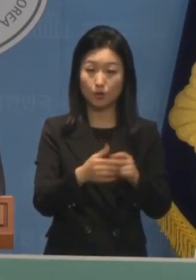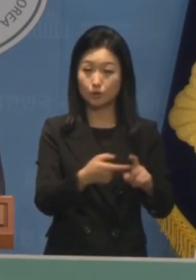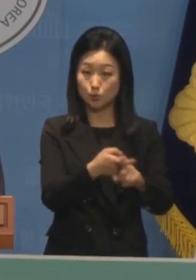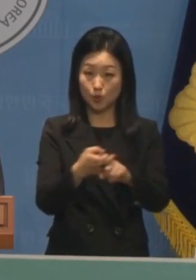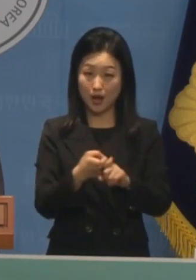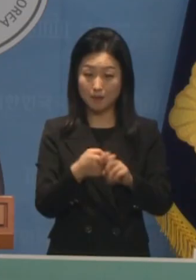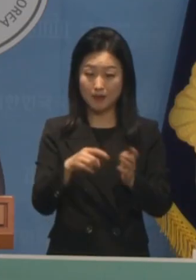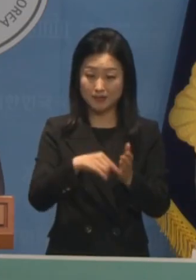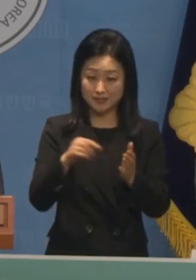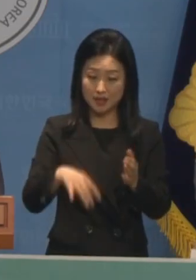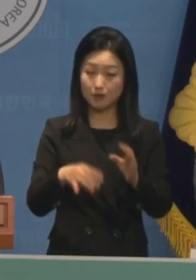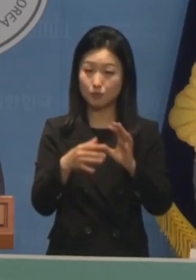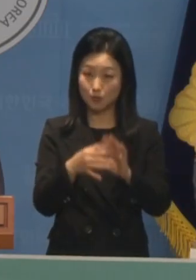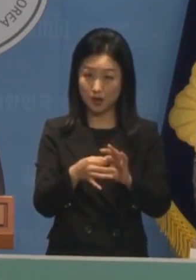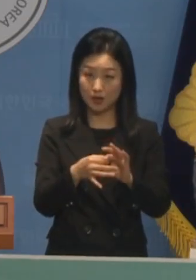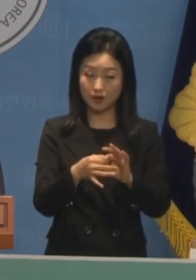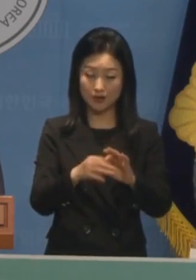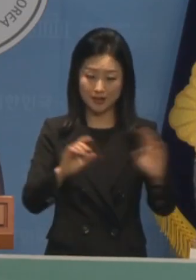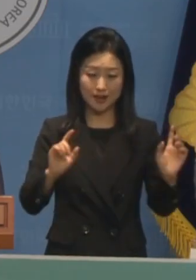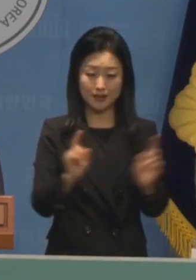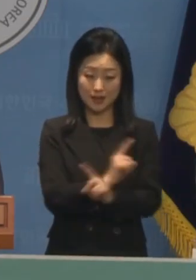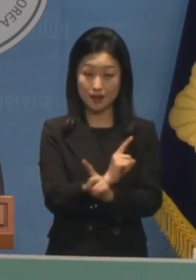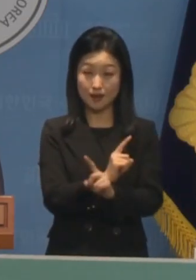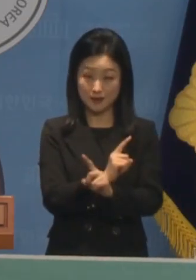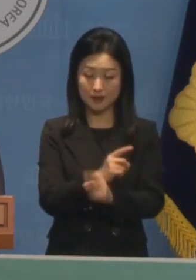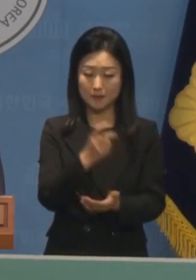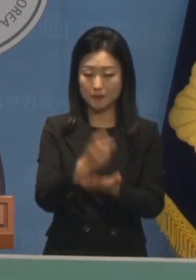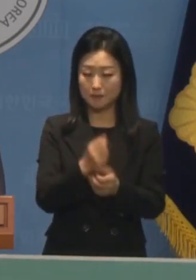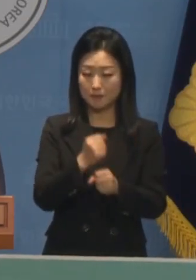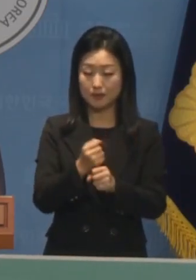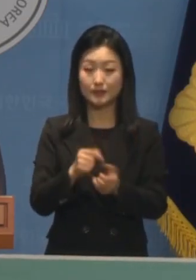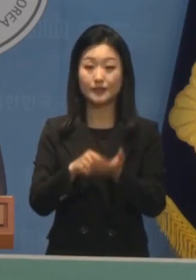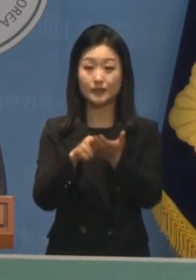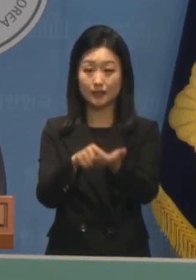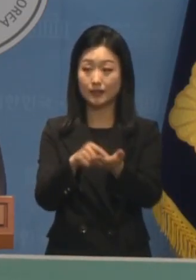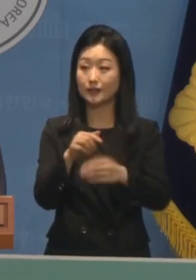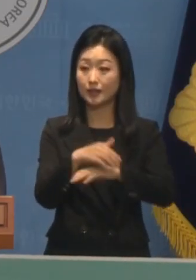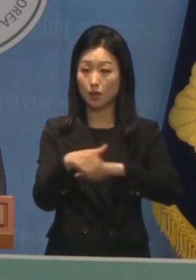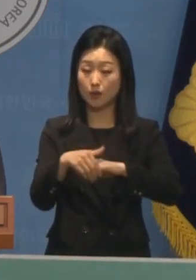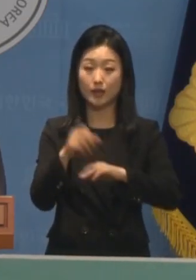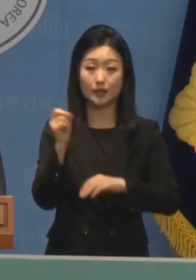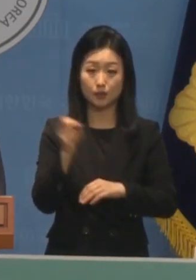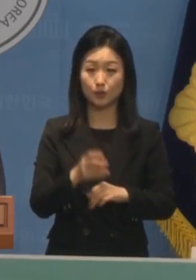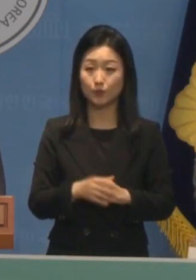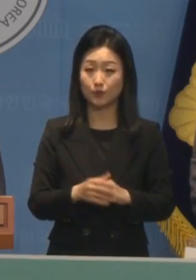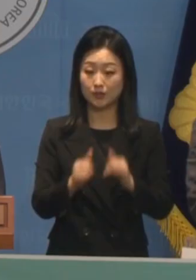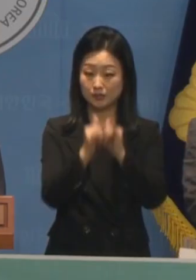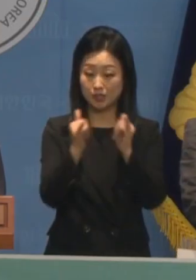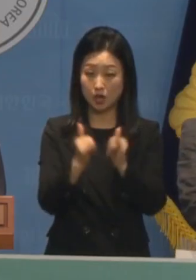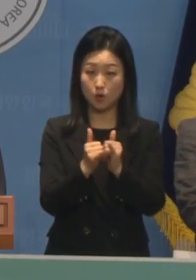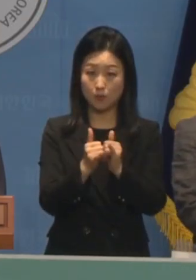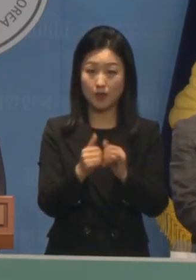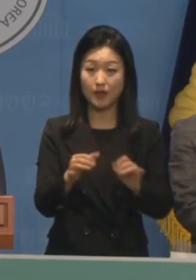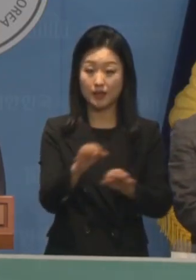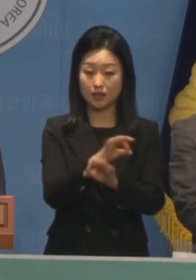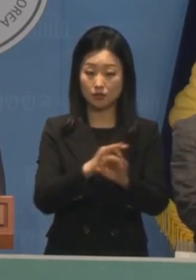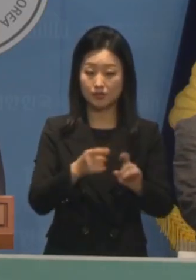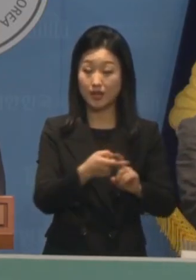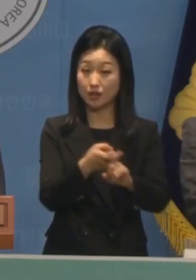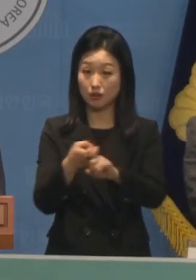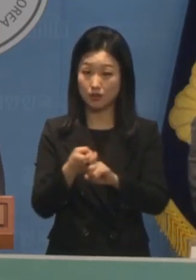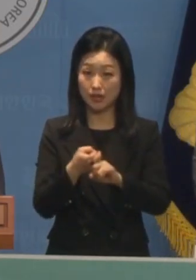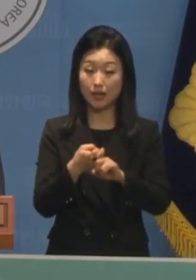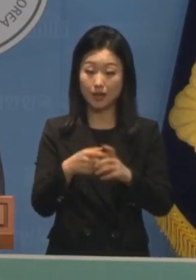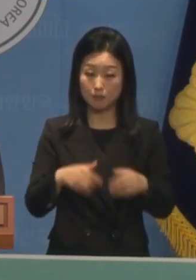세제 개편안을 올해 안에 발의할 계획입니다. 아울러서 사회연대경제 각 부문이 필요로 하는 법